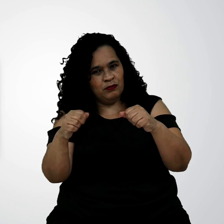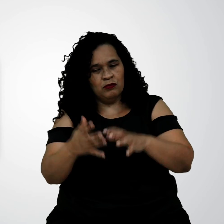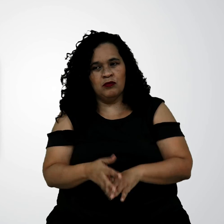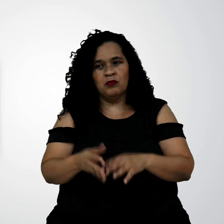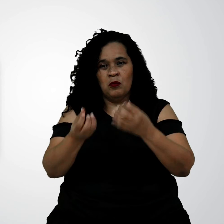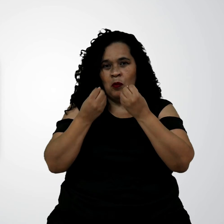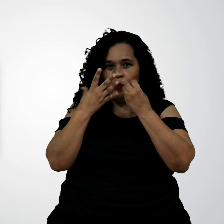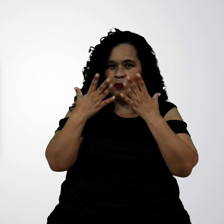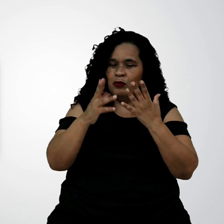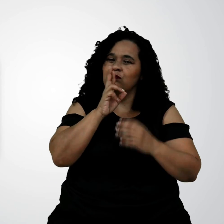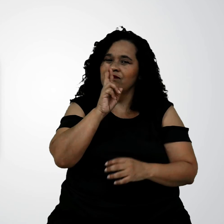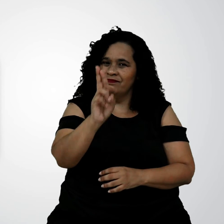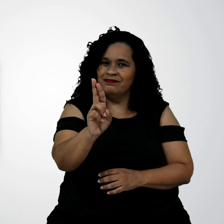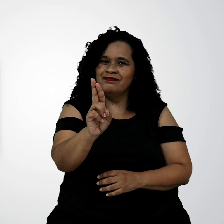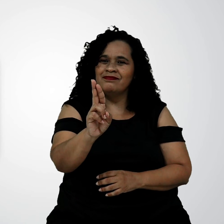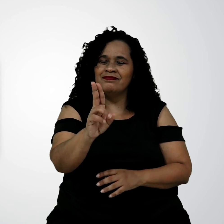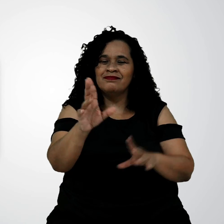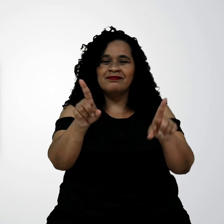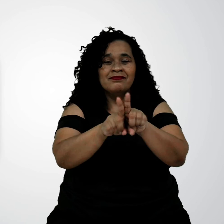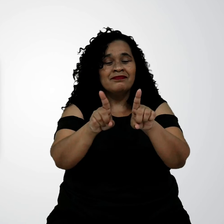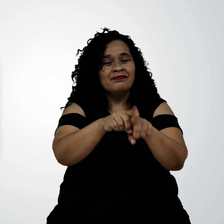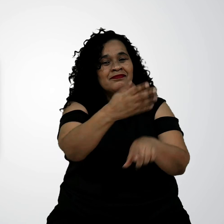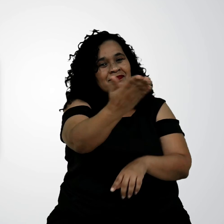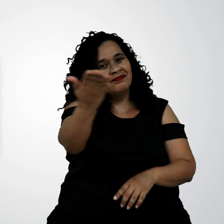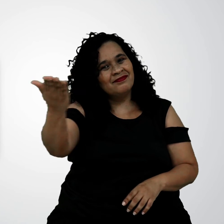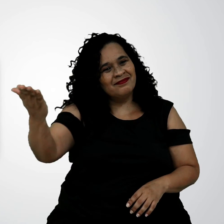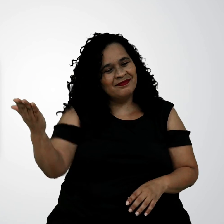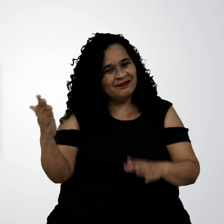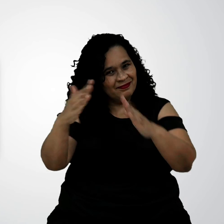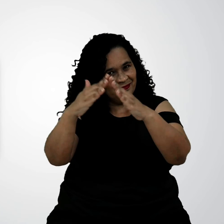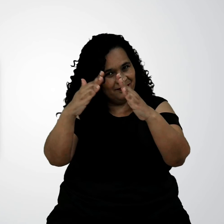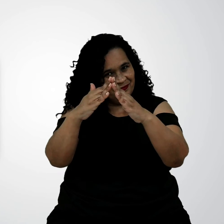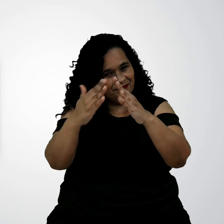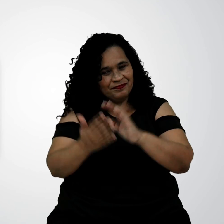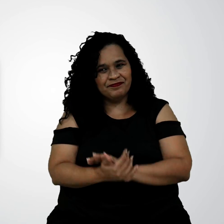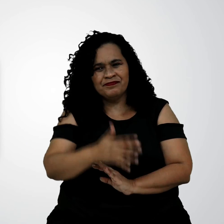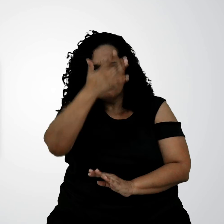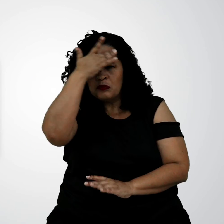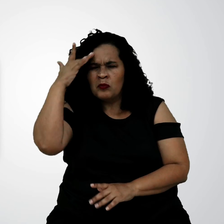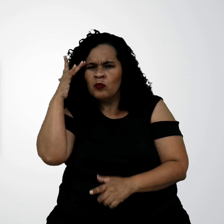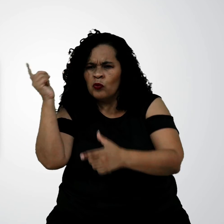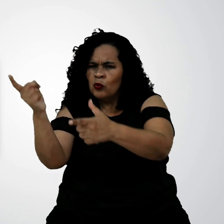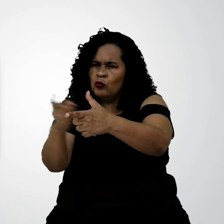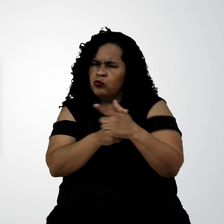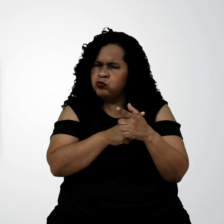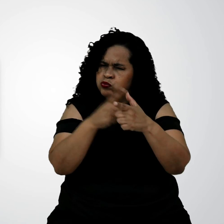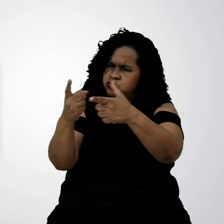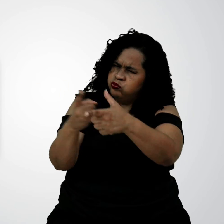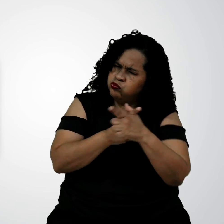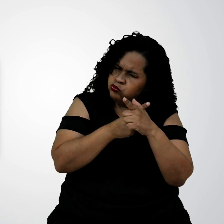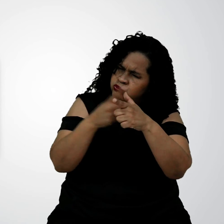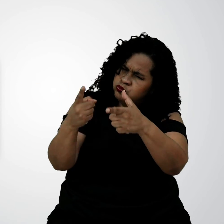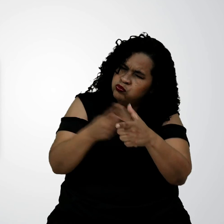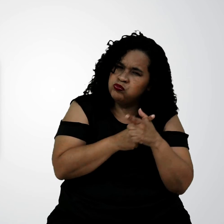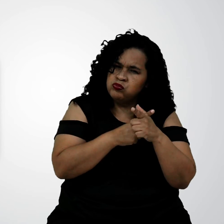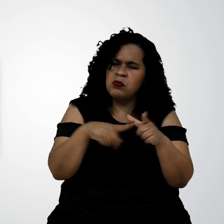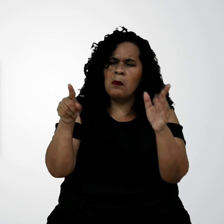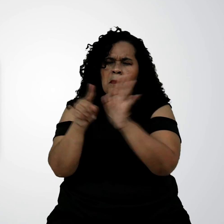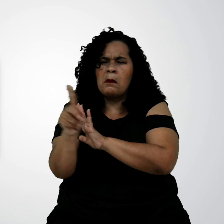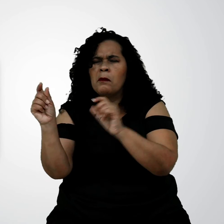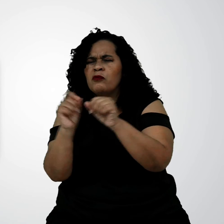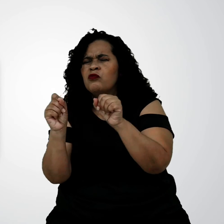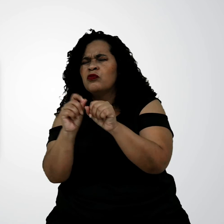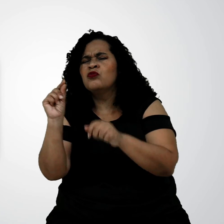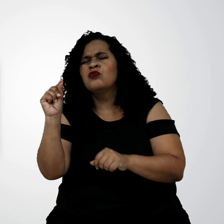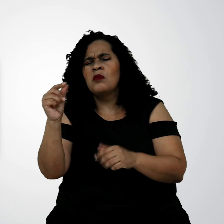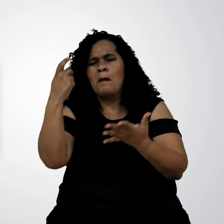ti e para todos os ouvintes. Você diz, a pessoa está endividada e ela fica num dilema, né? O que eu faço? Pago as dívidas